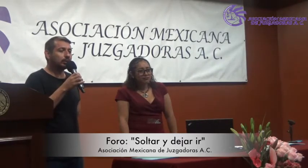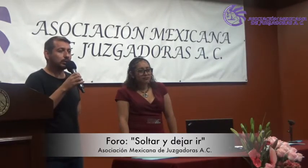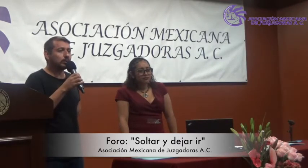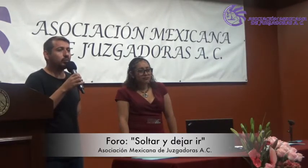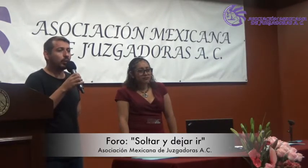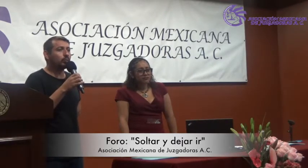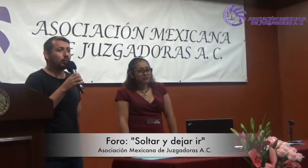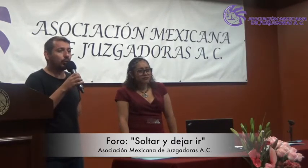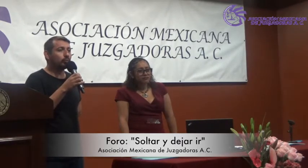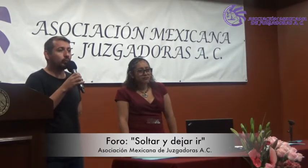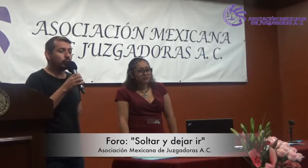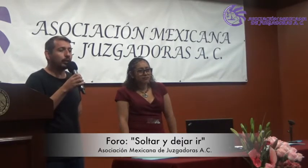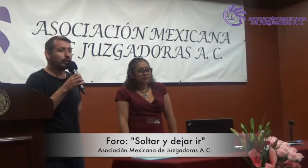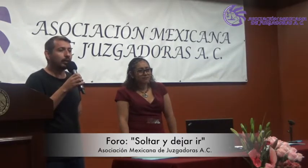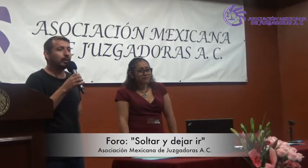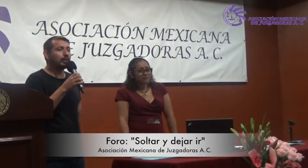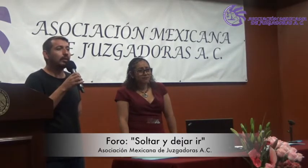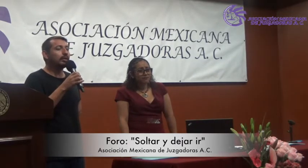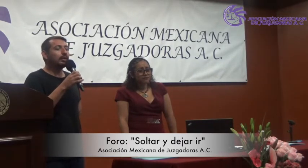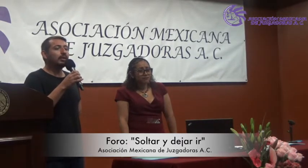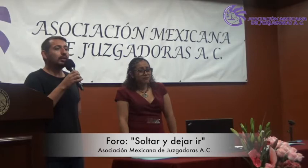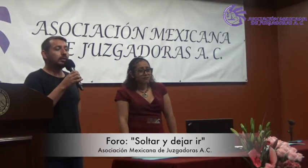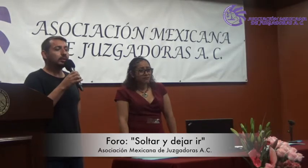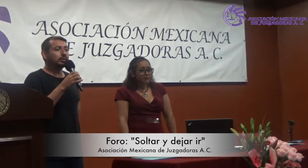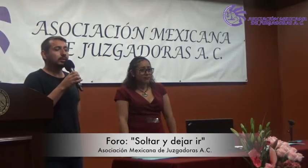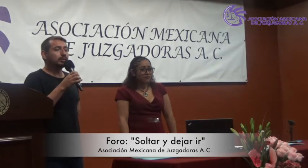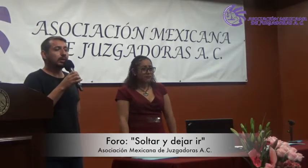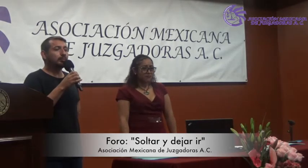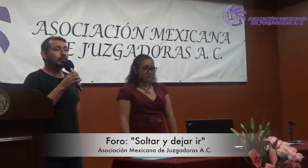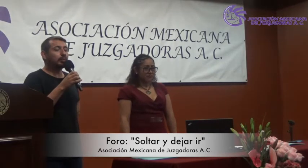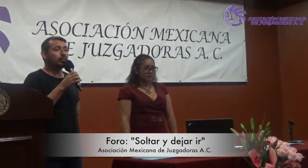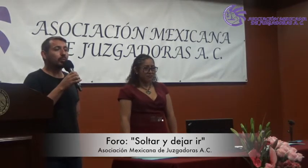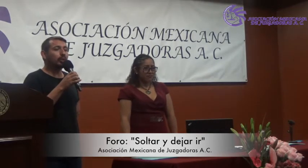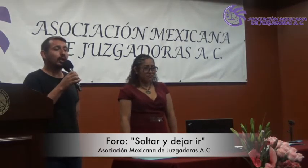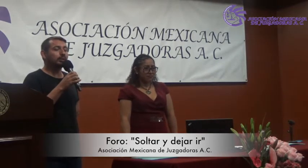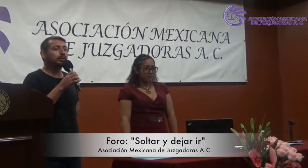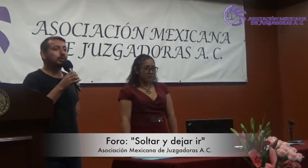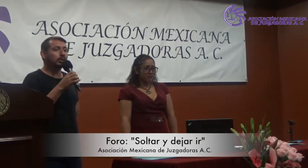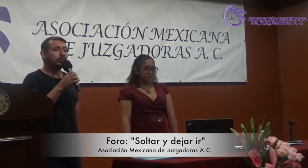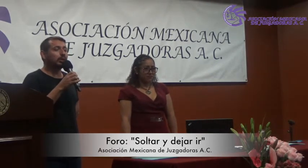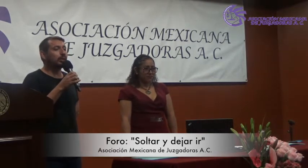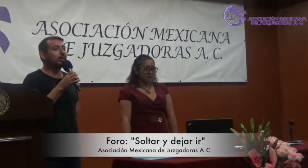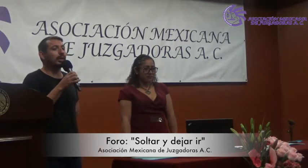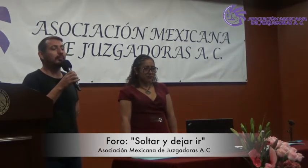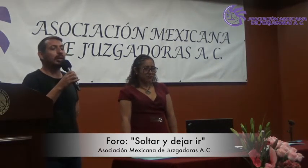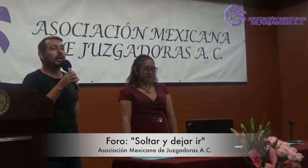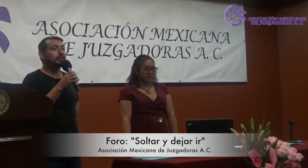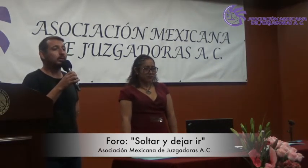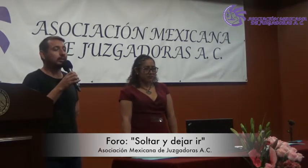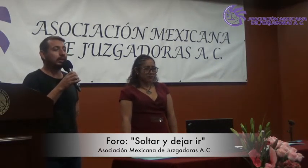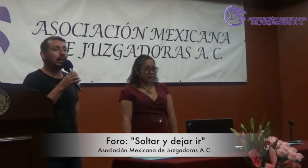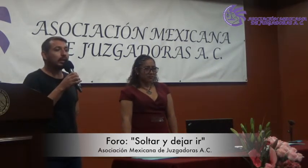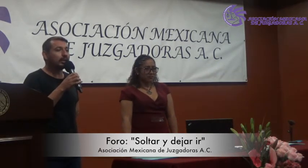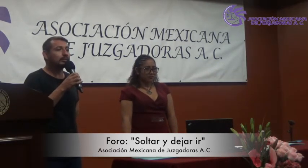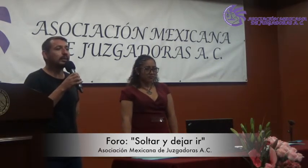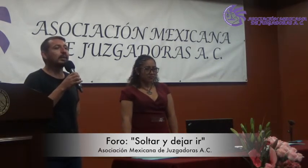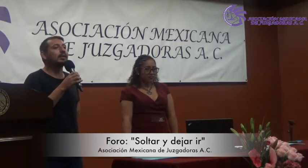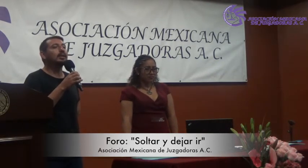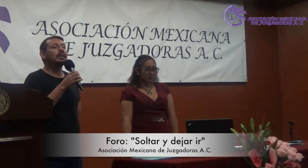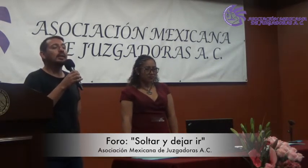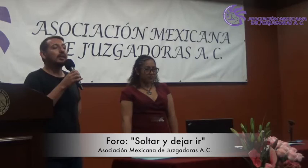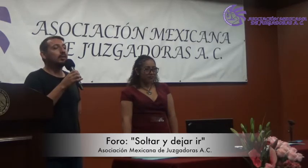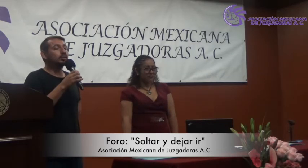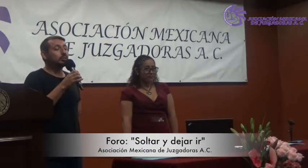ido, entonces sí fue un dolor muy fuerte. Y entonces mi hermano tomó la decisión de cambiar las cosas en la